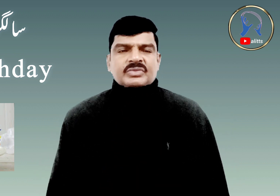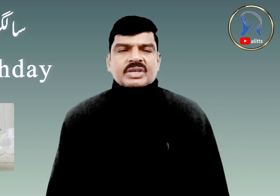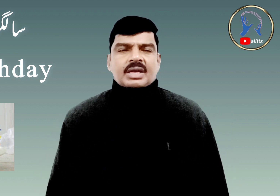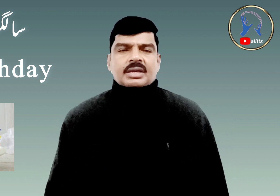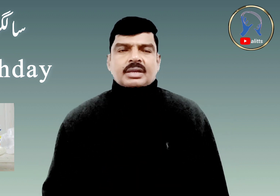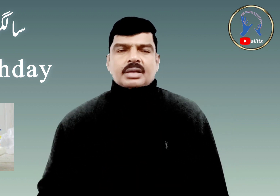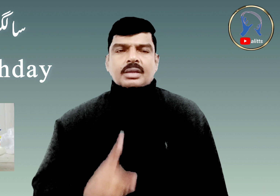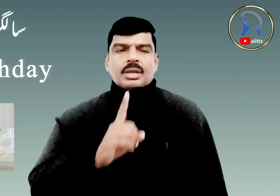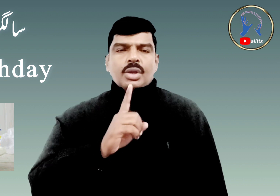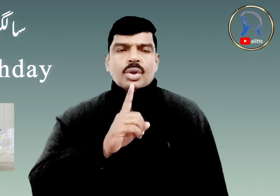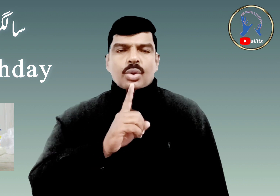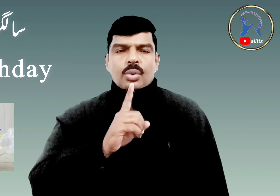सालगिरह।